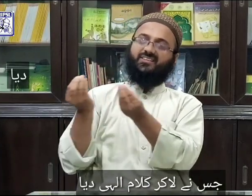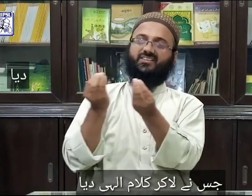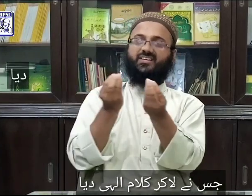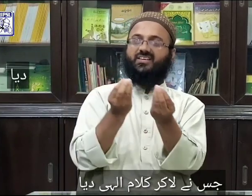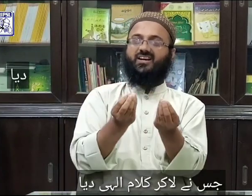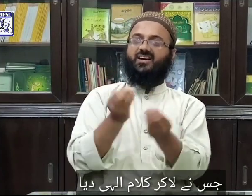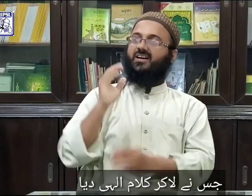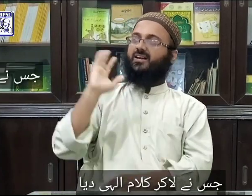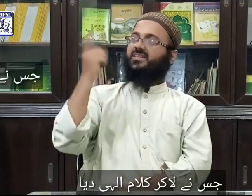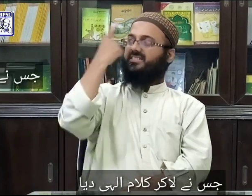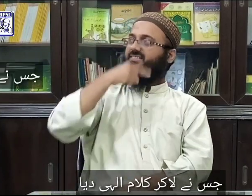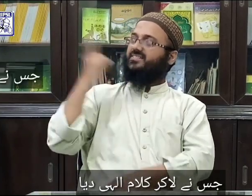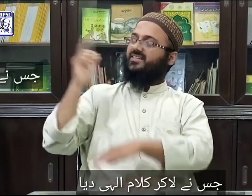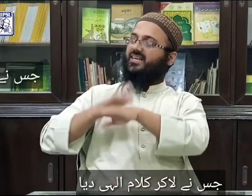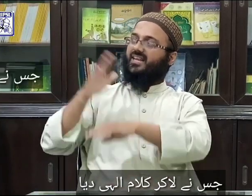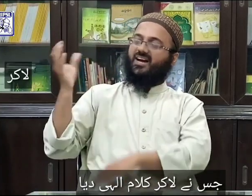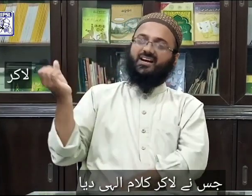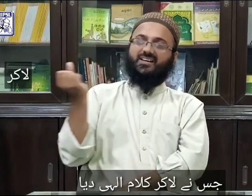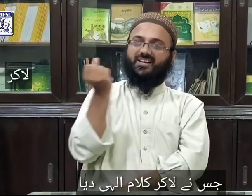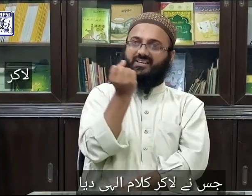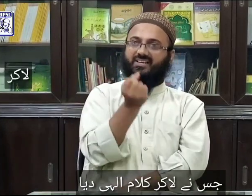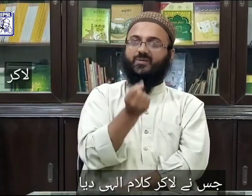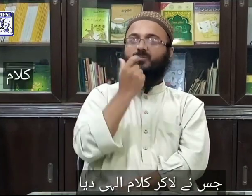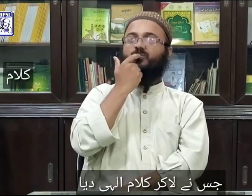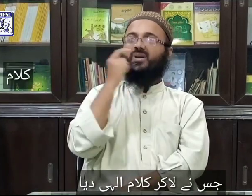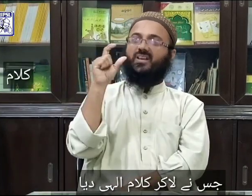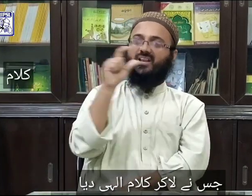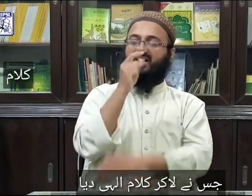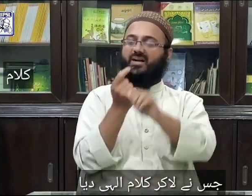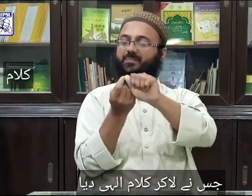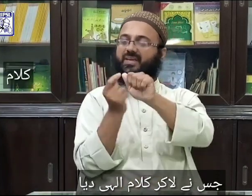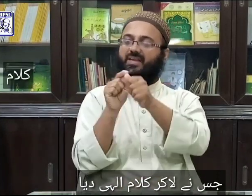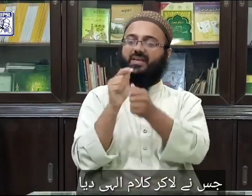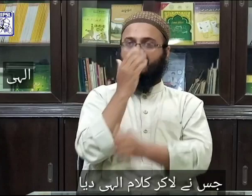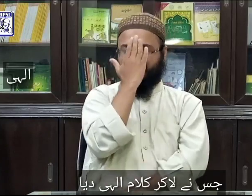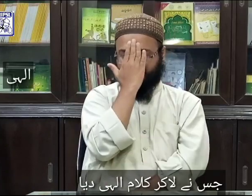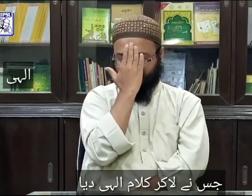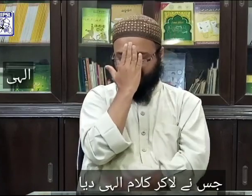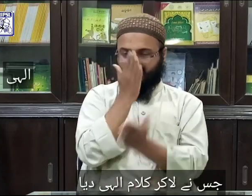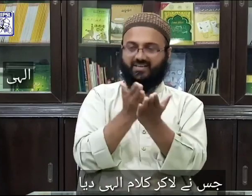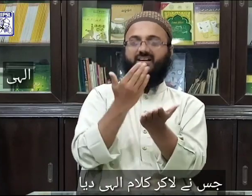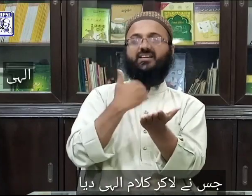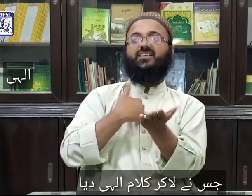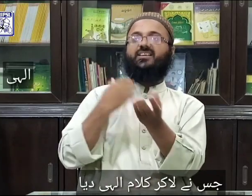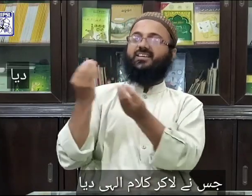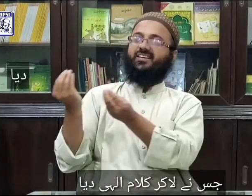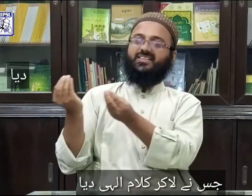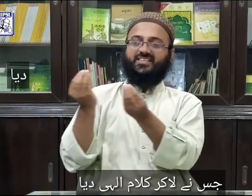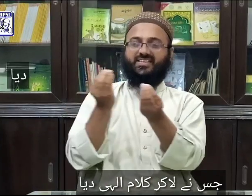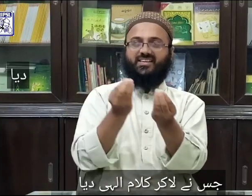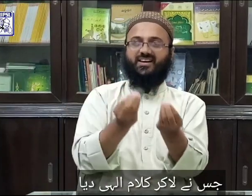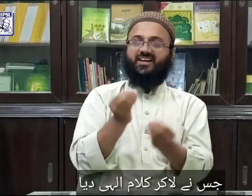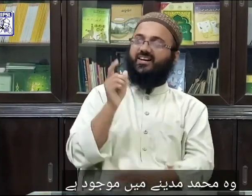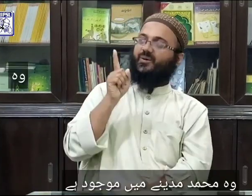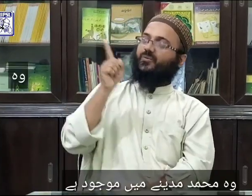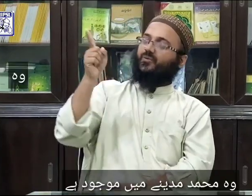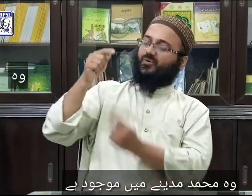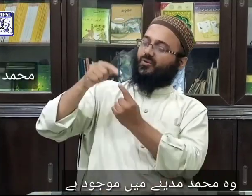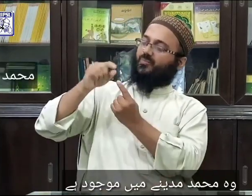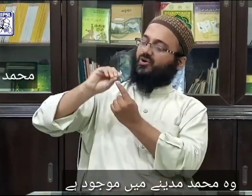دیا جس نے لا کر کلامِ الہی دیا وہ